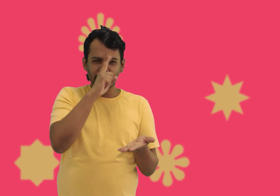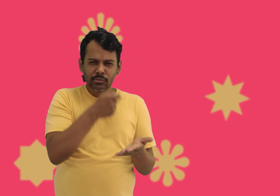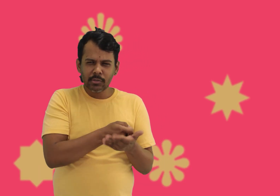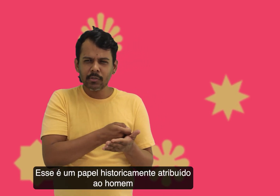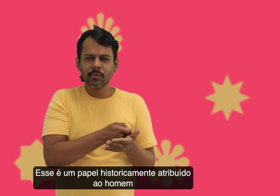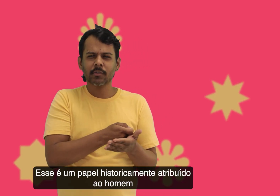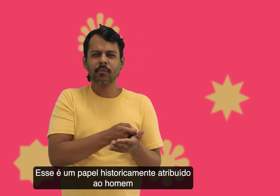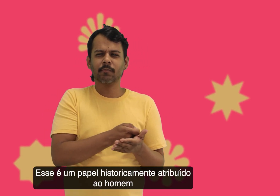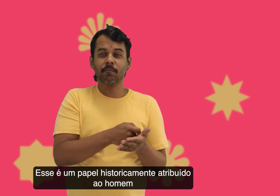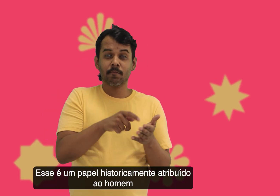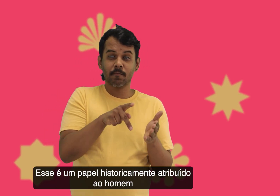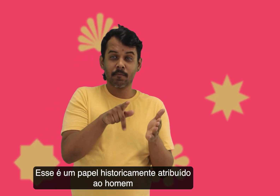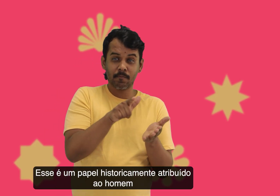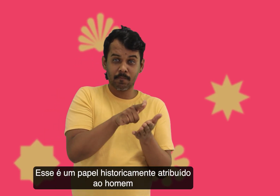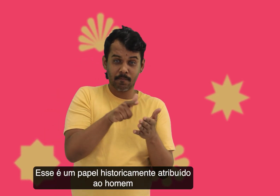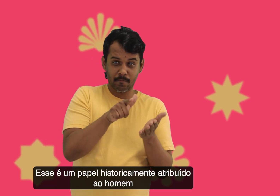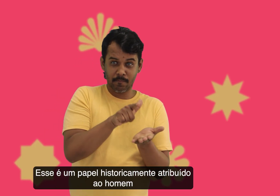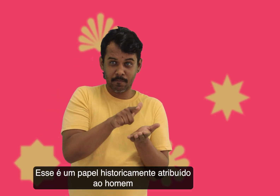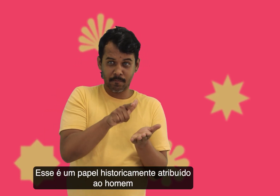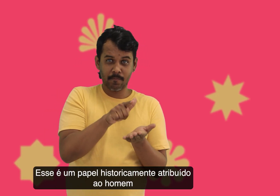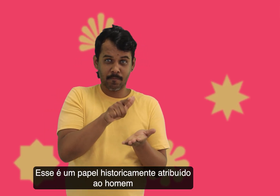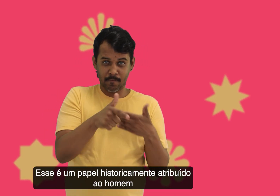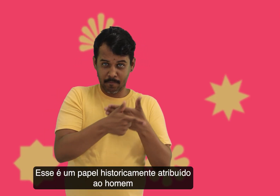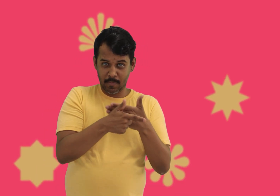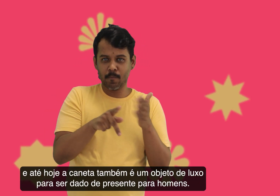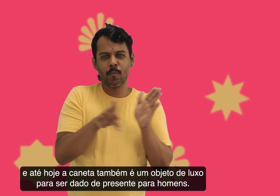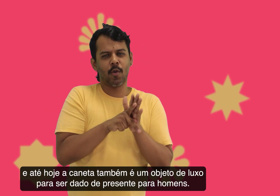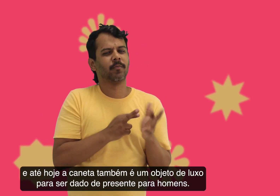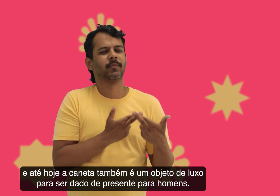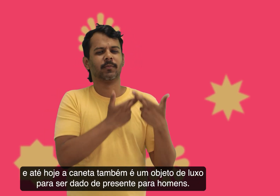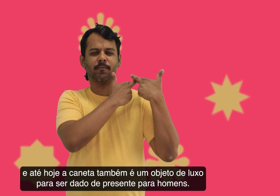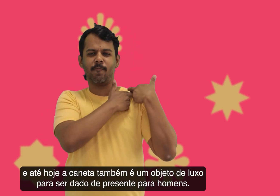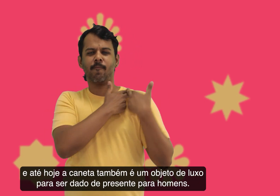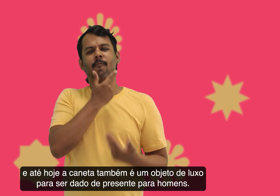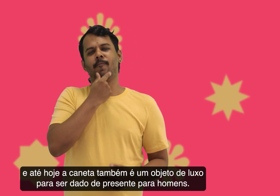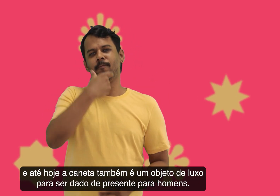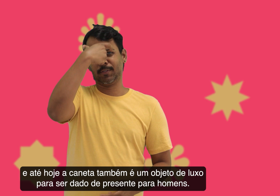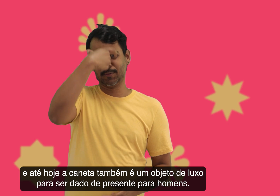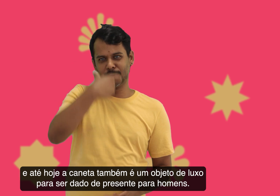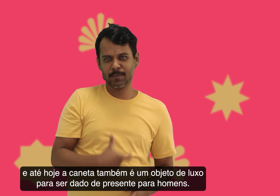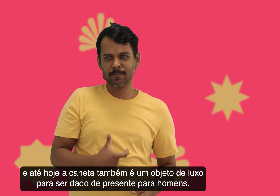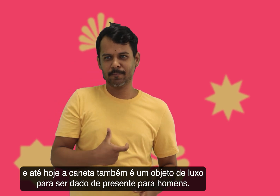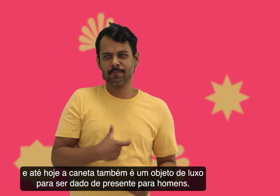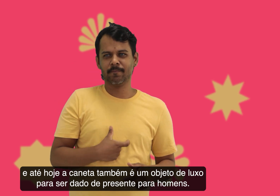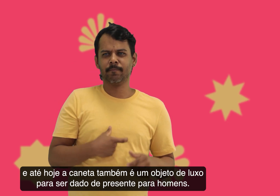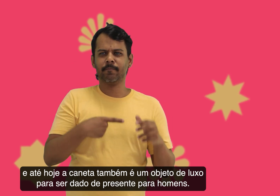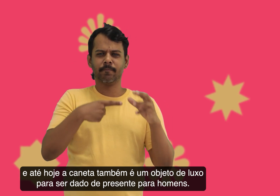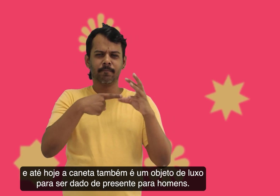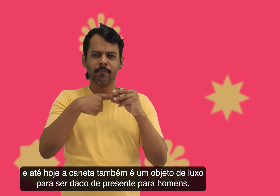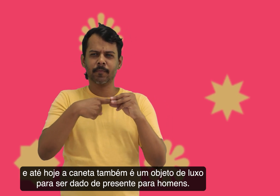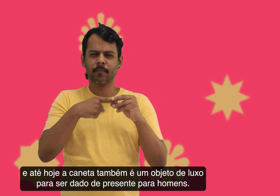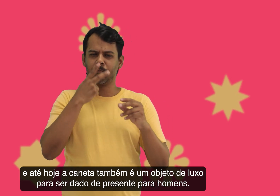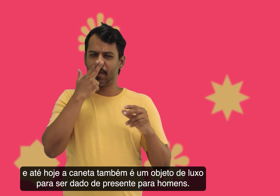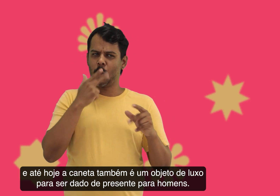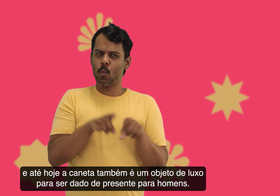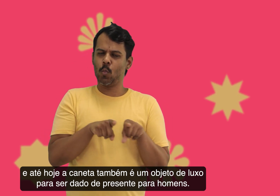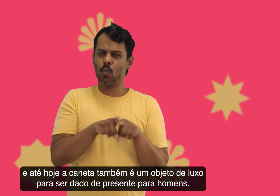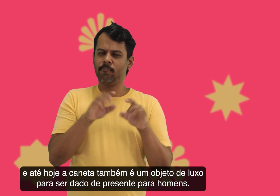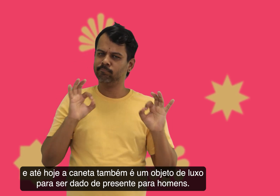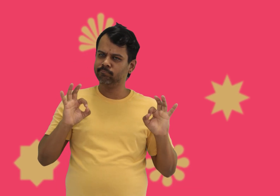pensamentos. Esse é um papel historicamente atribuído ao homem. E até hoje, a caneta também é um objeto de luxo para ser dado de presente para